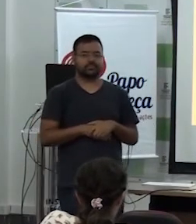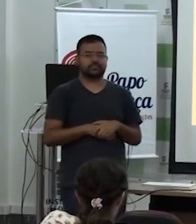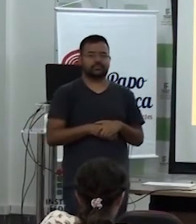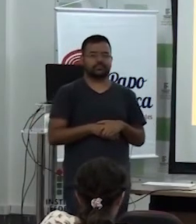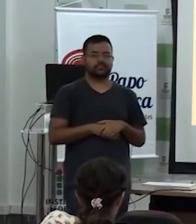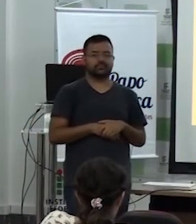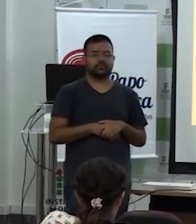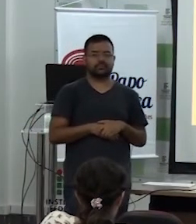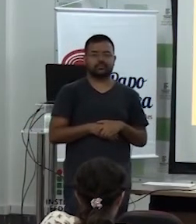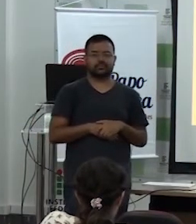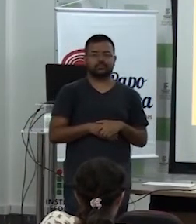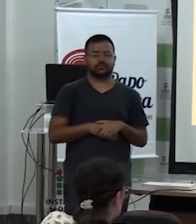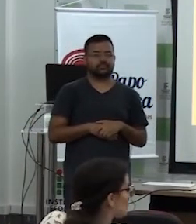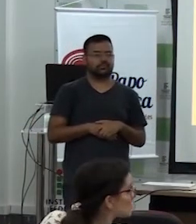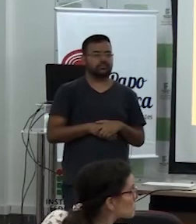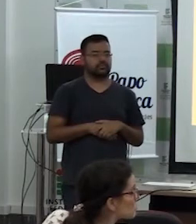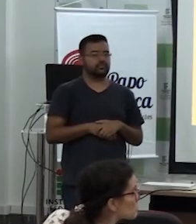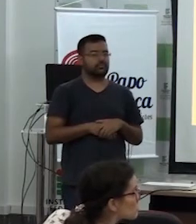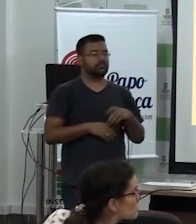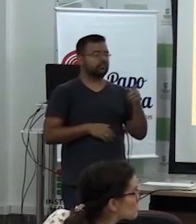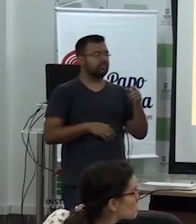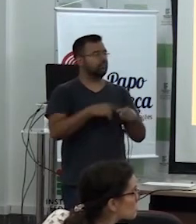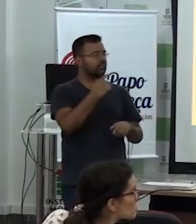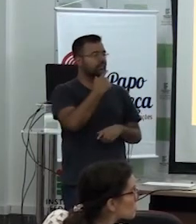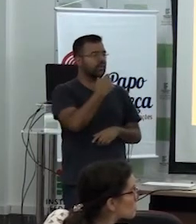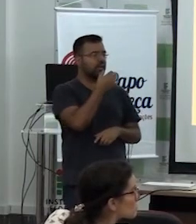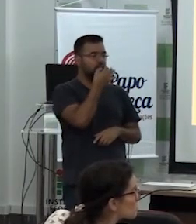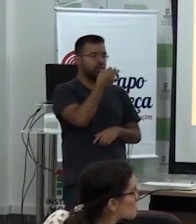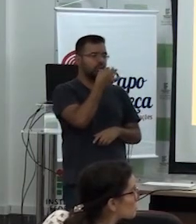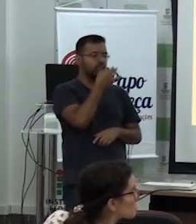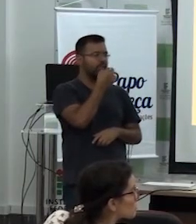educacionais brasileiras. Acho até interessante que ela tem